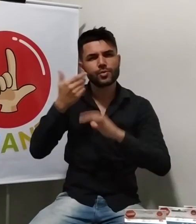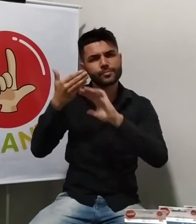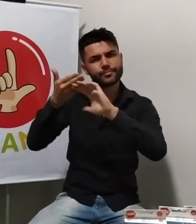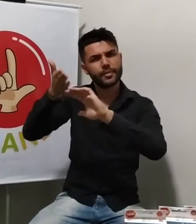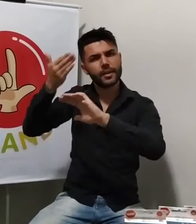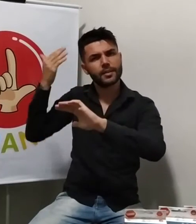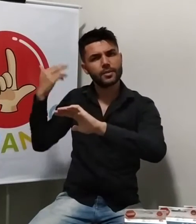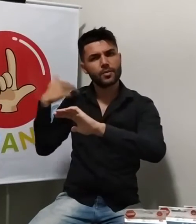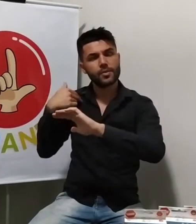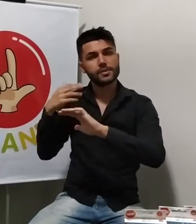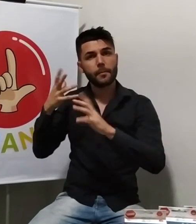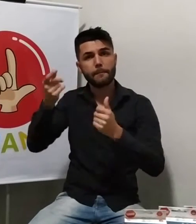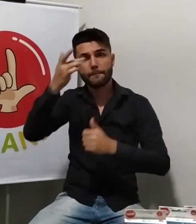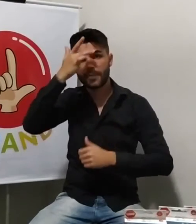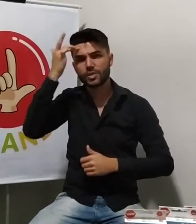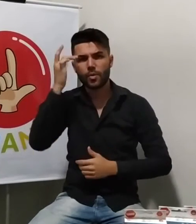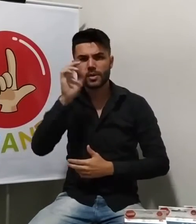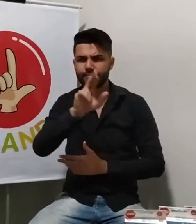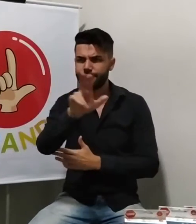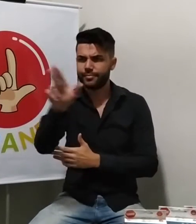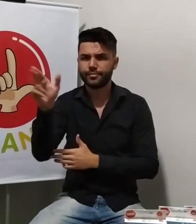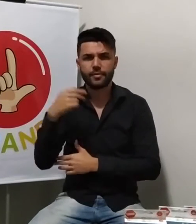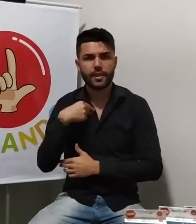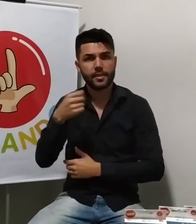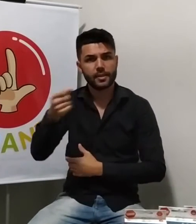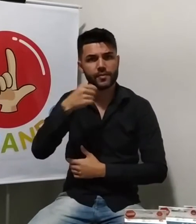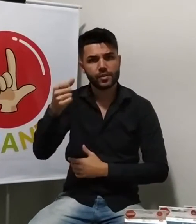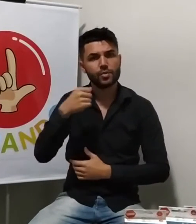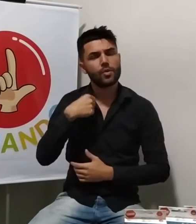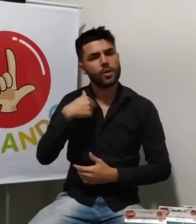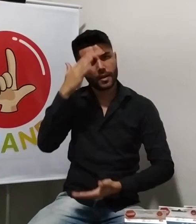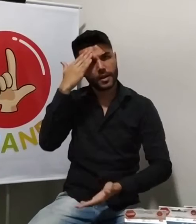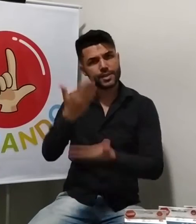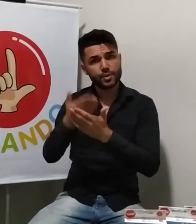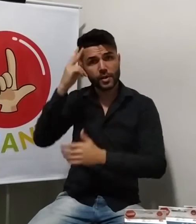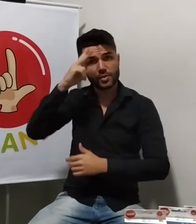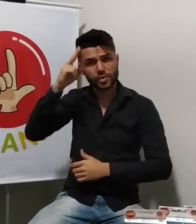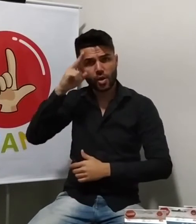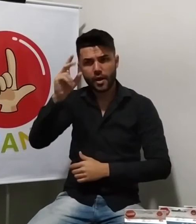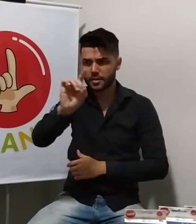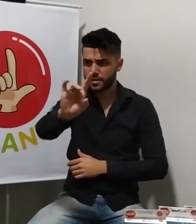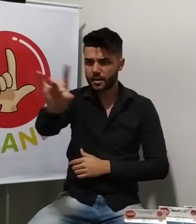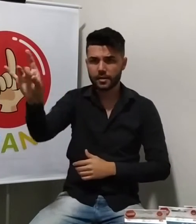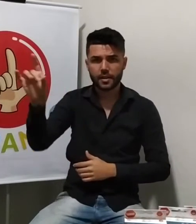colaborar muito com a sua trajetória, com os seus projetos e principalmente com a realização de seus sonhos.